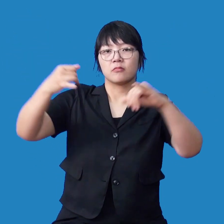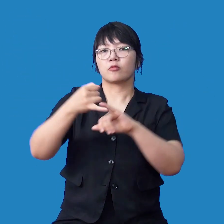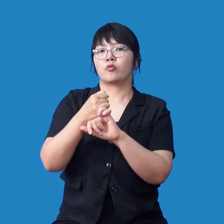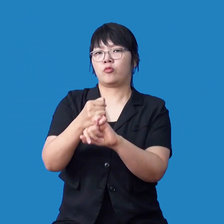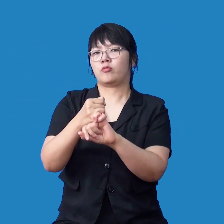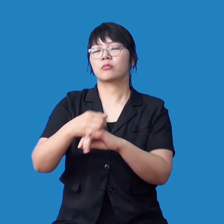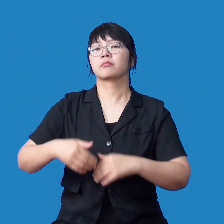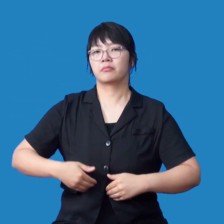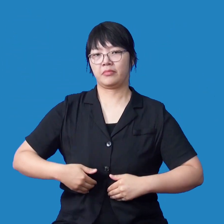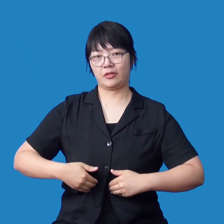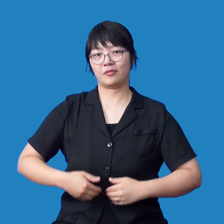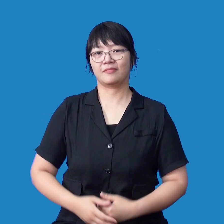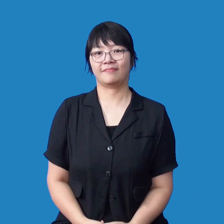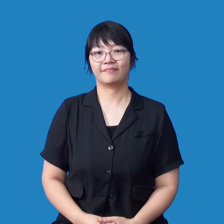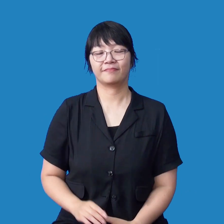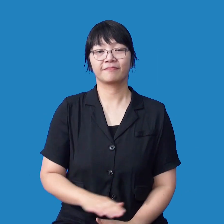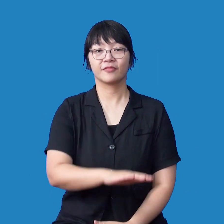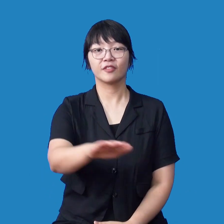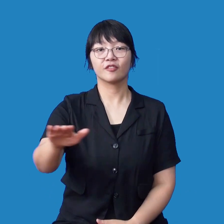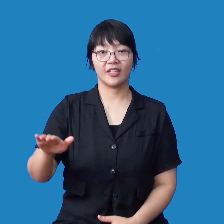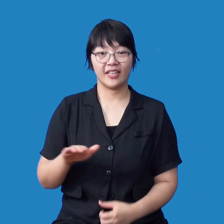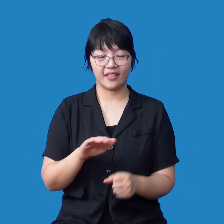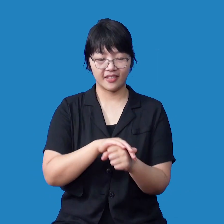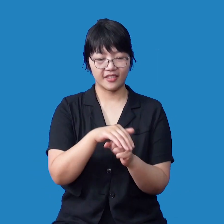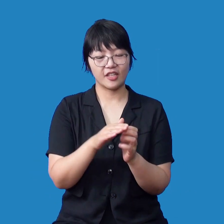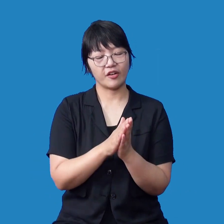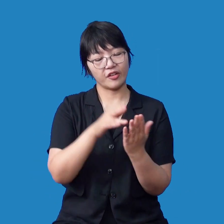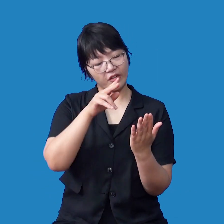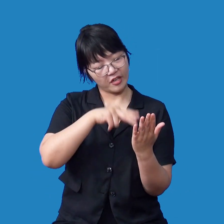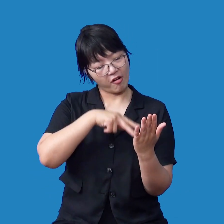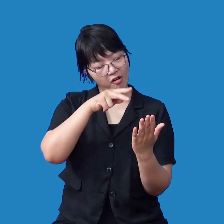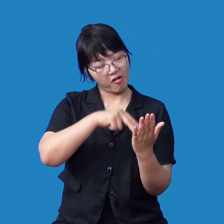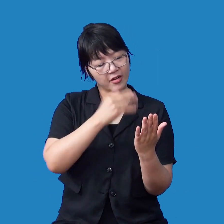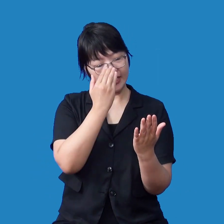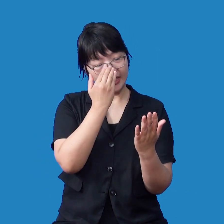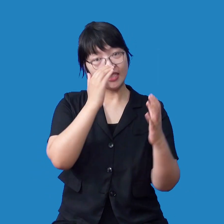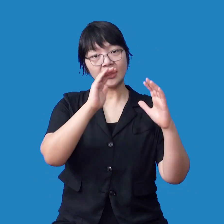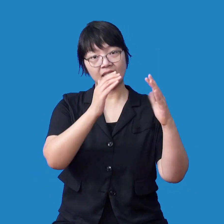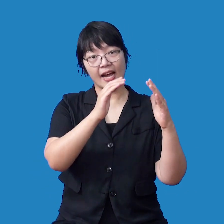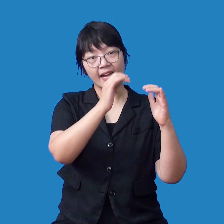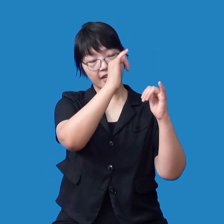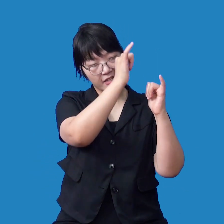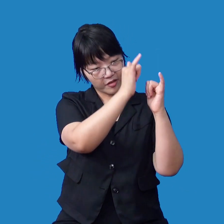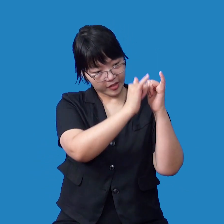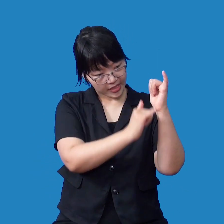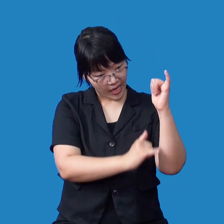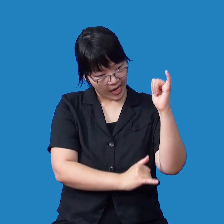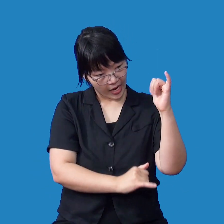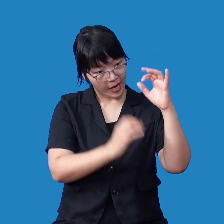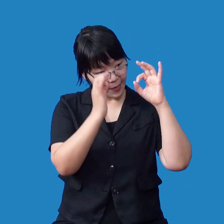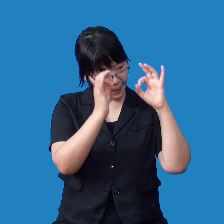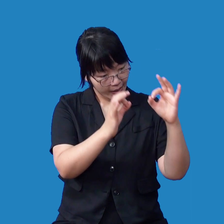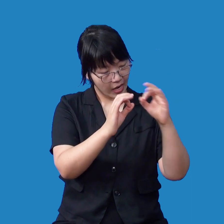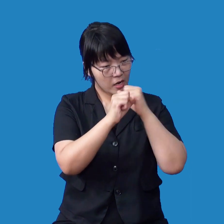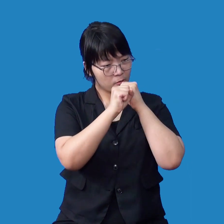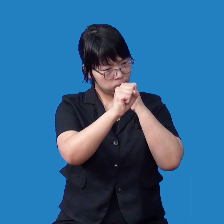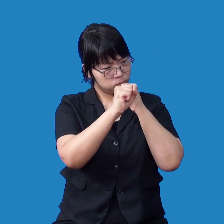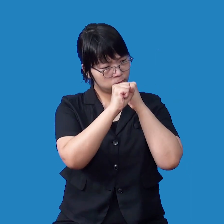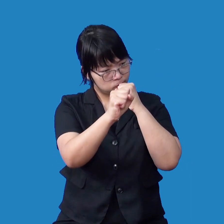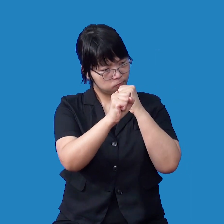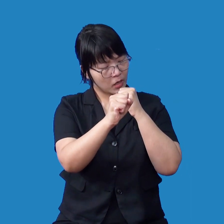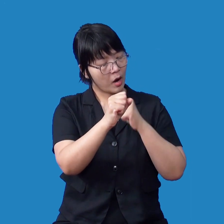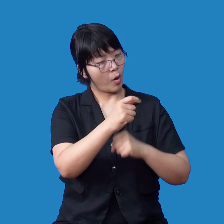그런데 우리가 성경을 읽어보면 성경의 민족 이스라엘에게도 나팔은 매우 중요한 의미를